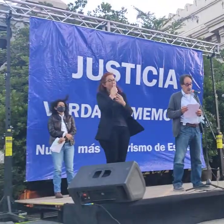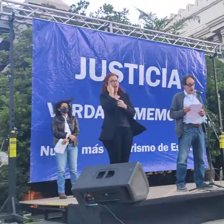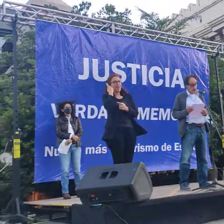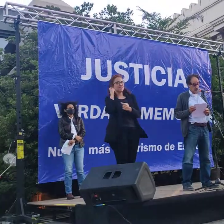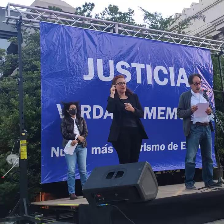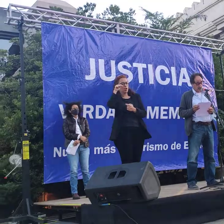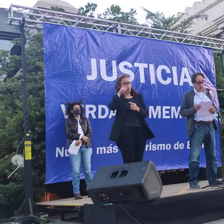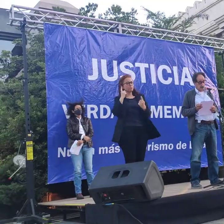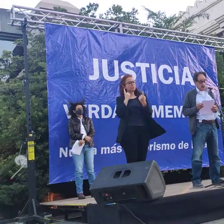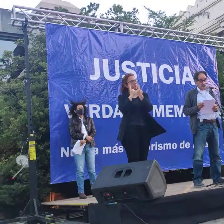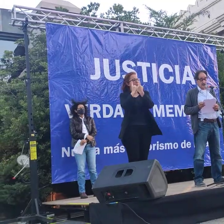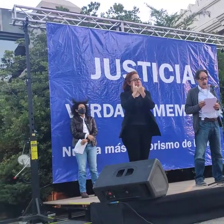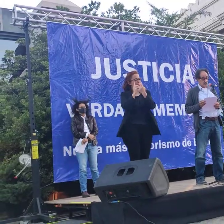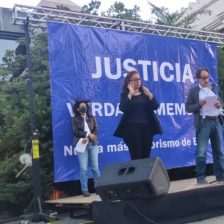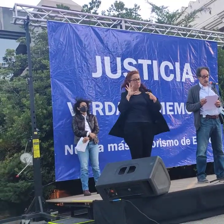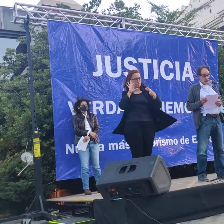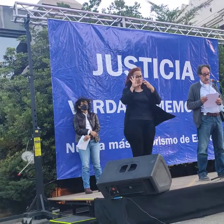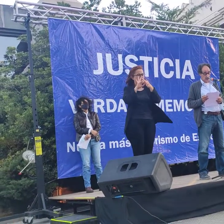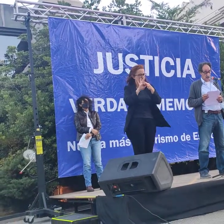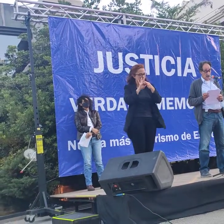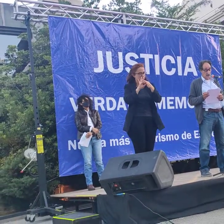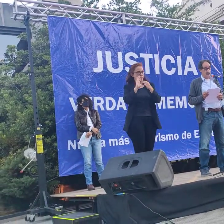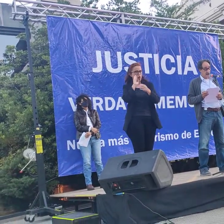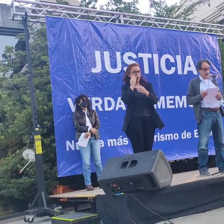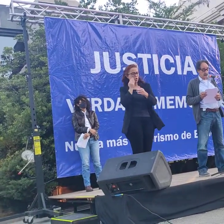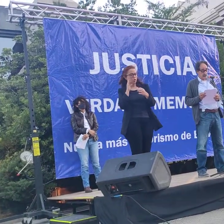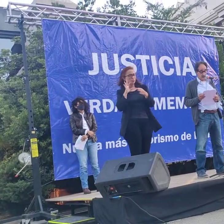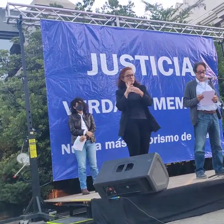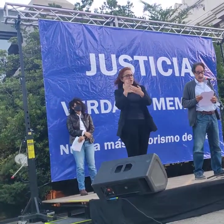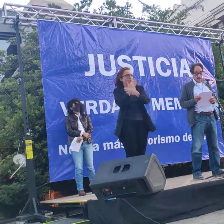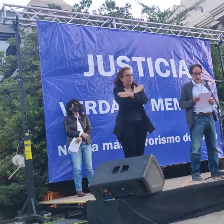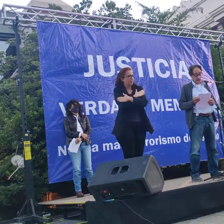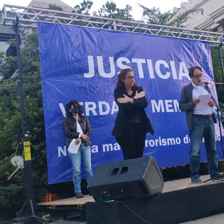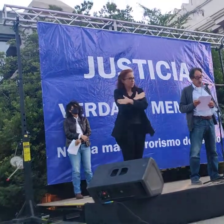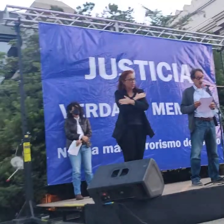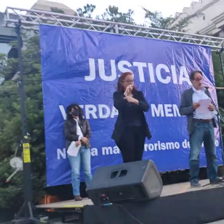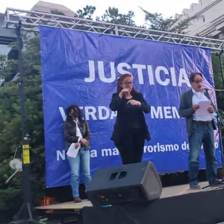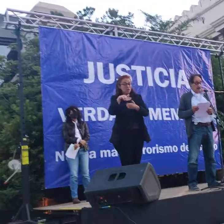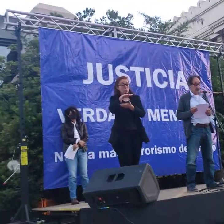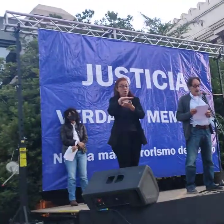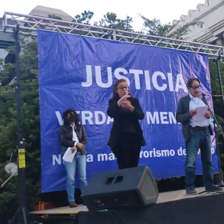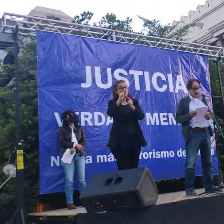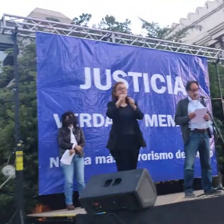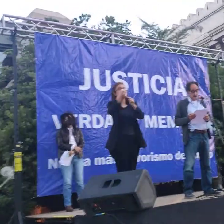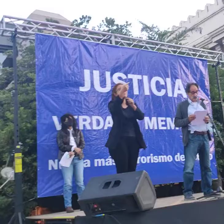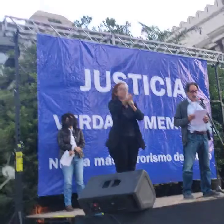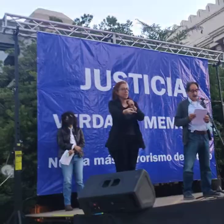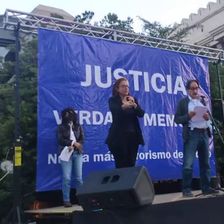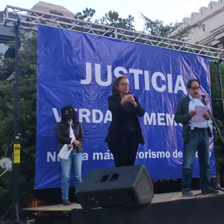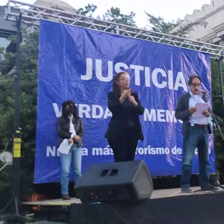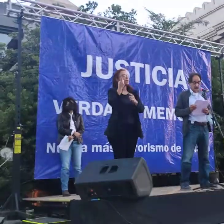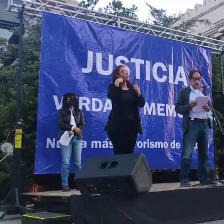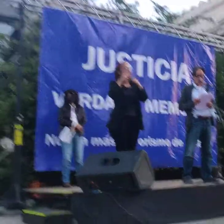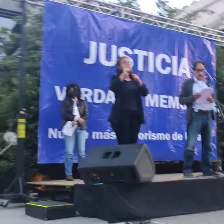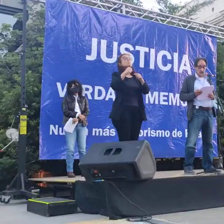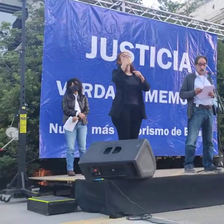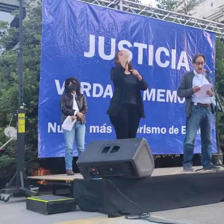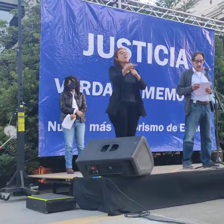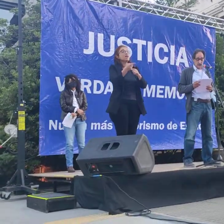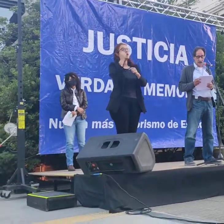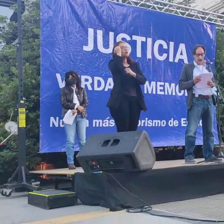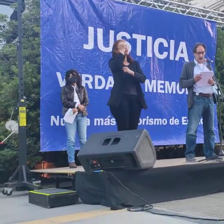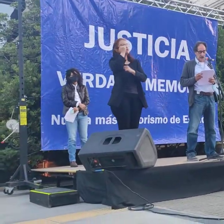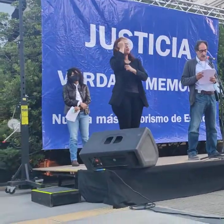hoy se encuentran y se reconocen y se abrazan. Ese lugar es mañana. Por ese mañana que lo